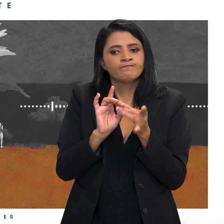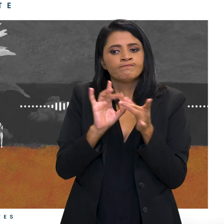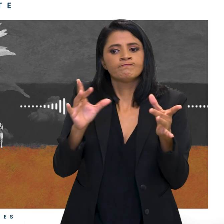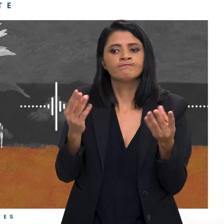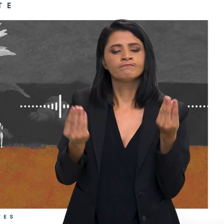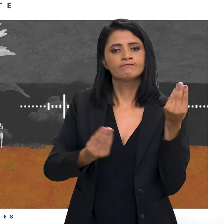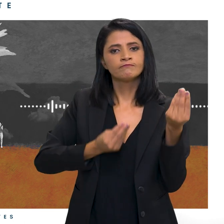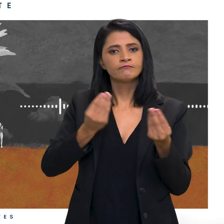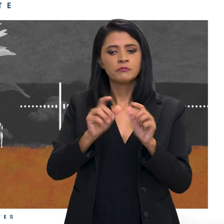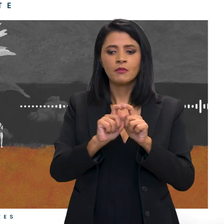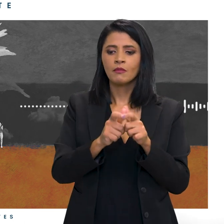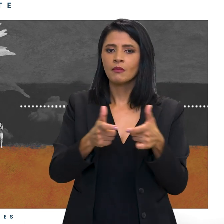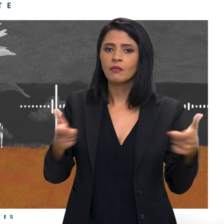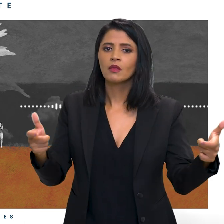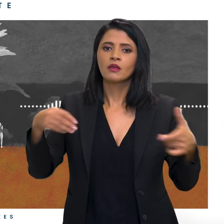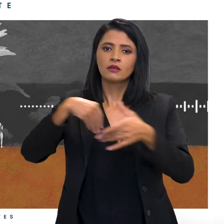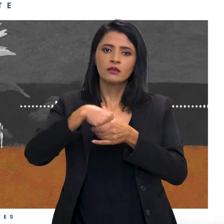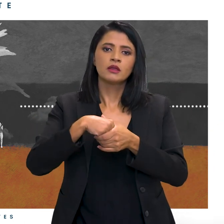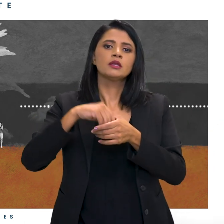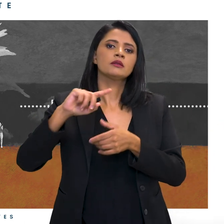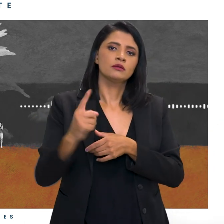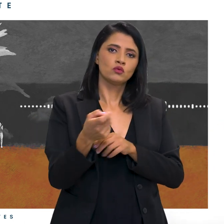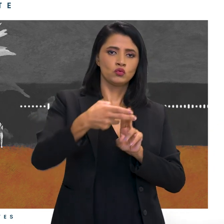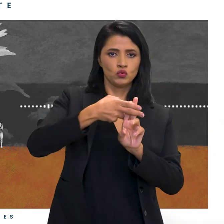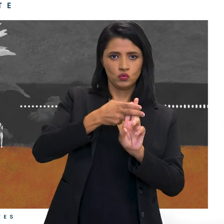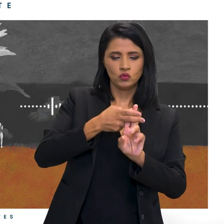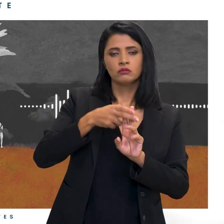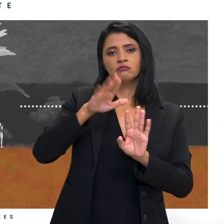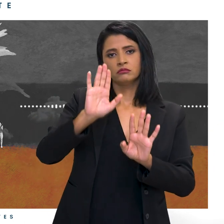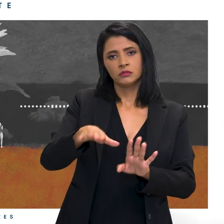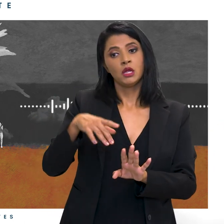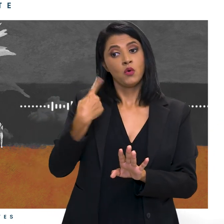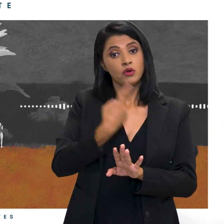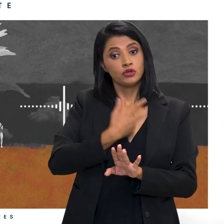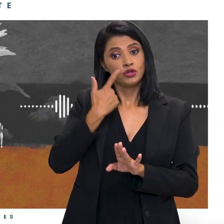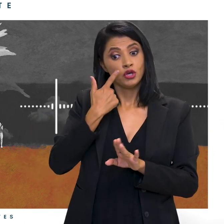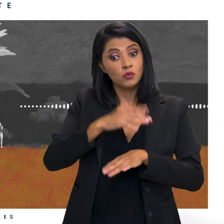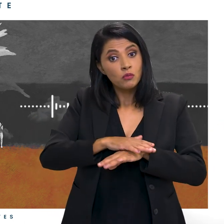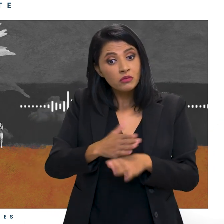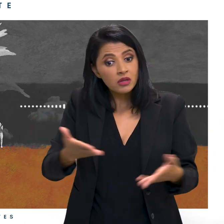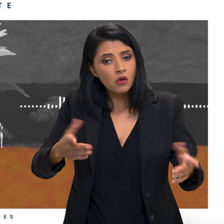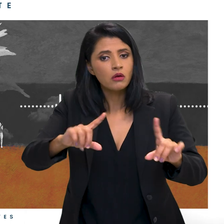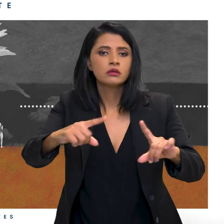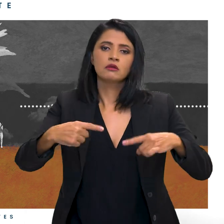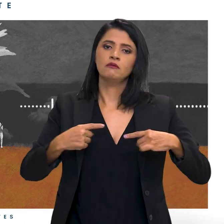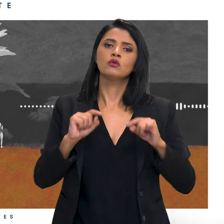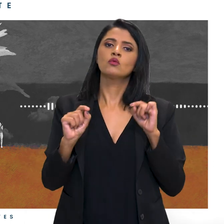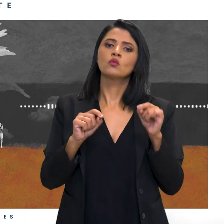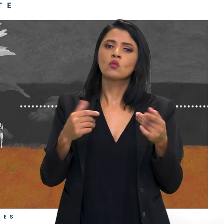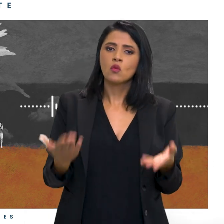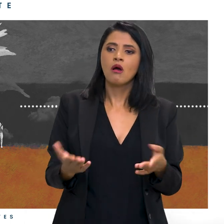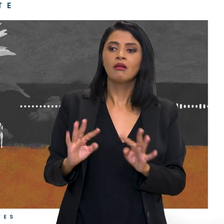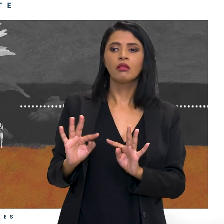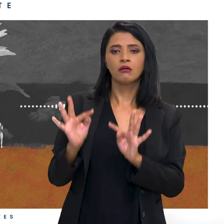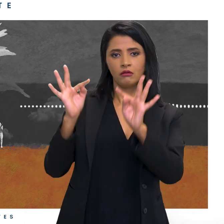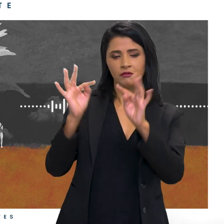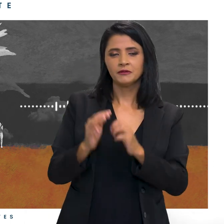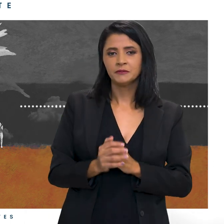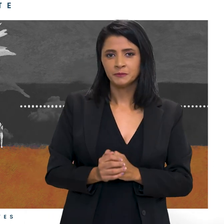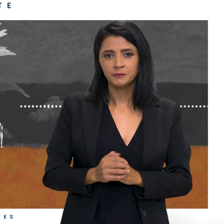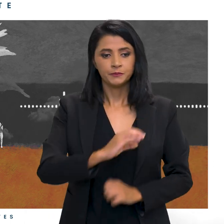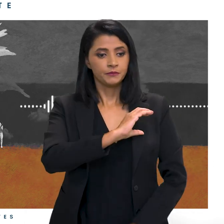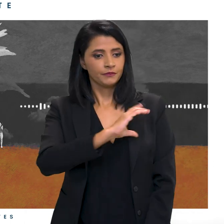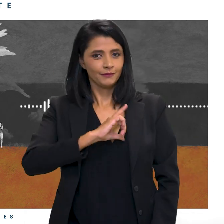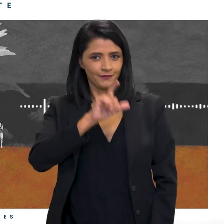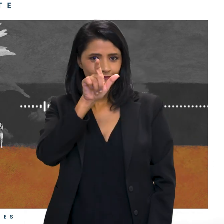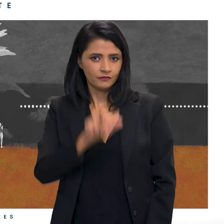tem disponíveis de uma maneira ampla dentro do sistema único de saúde. Então, o desafio que a gente está enfrentando nesse momento é um desafio de parque